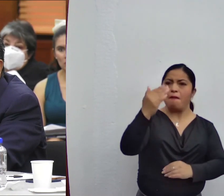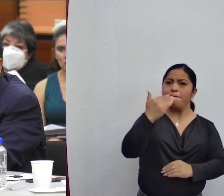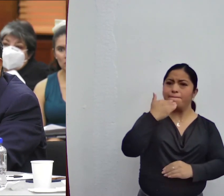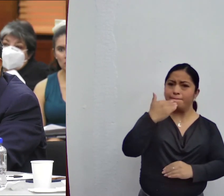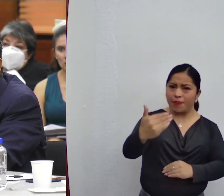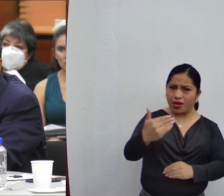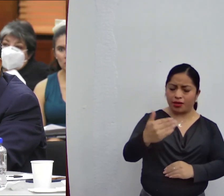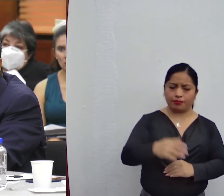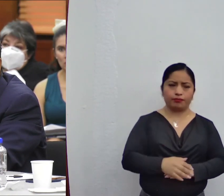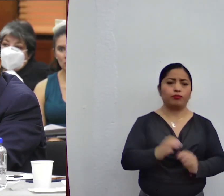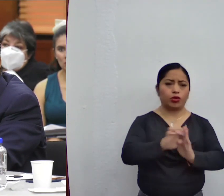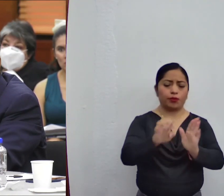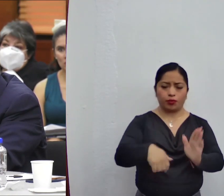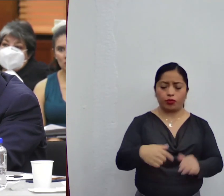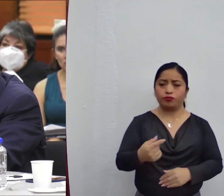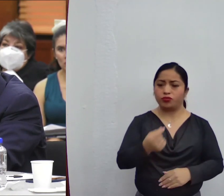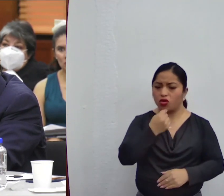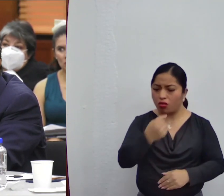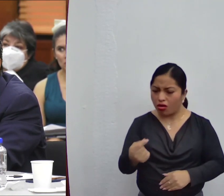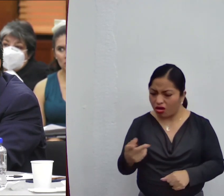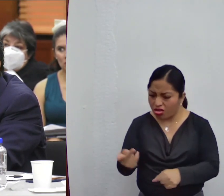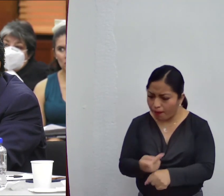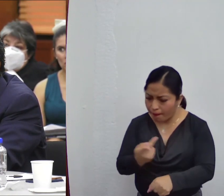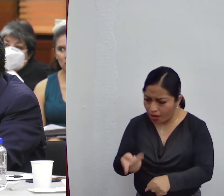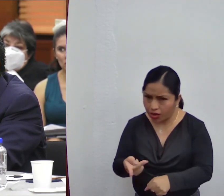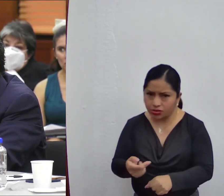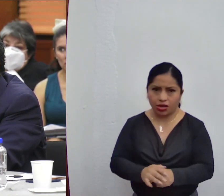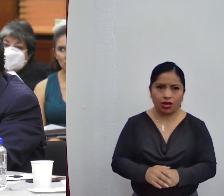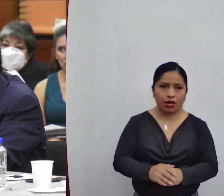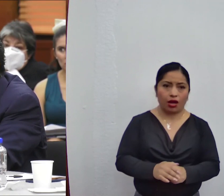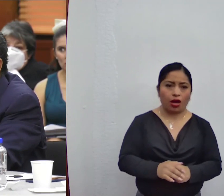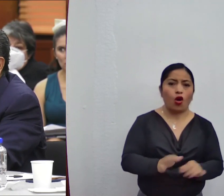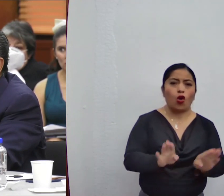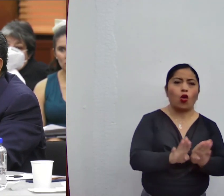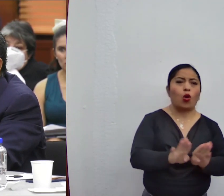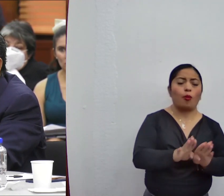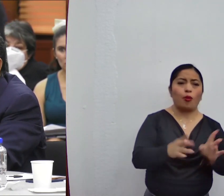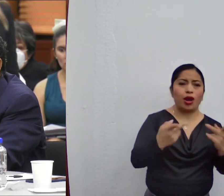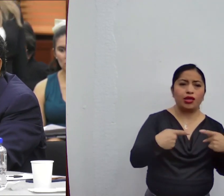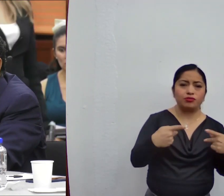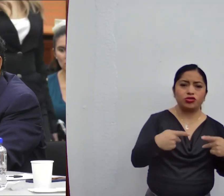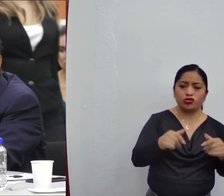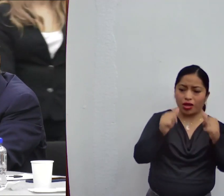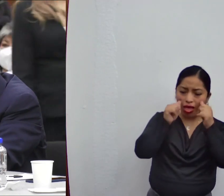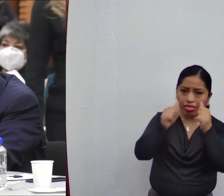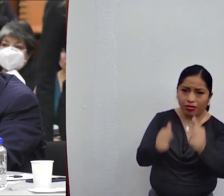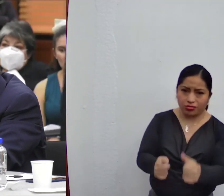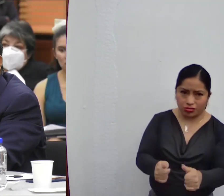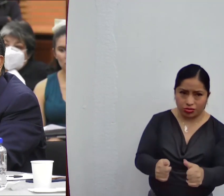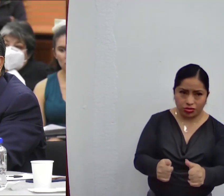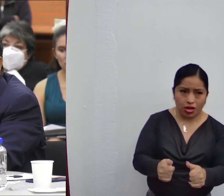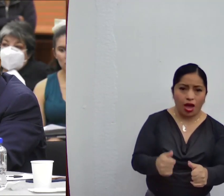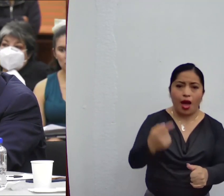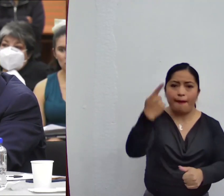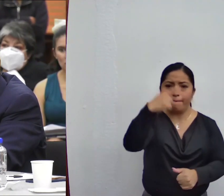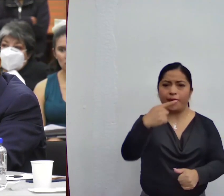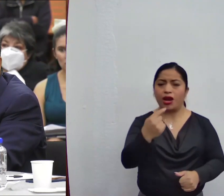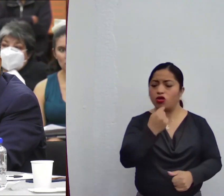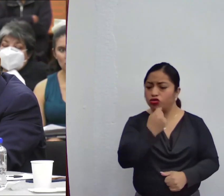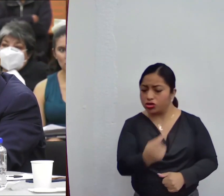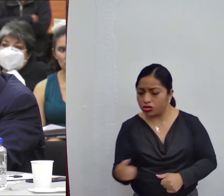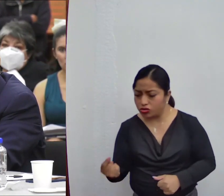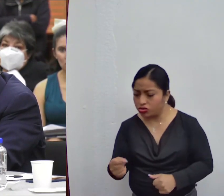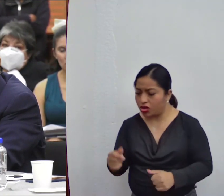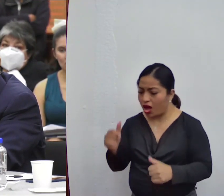no me vacunaron. Entonces, a ti cuando te toque tu vacuna, ve para que te vacunen y puedas caminar bien, y puedas correr, y